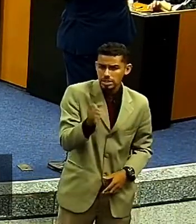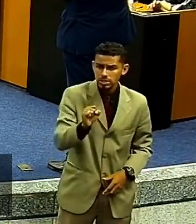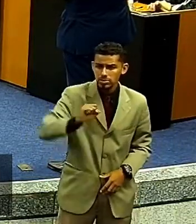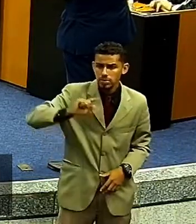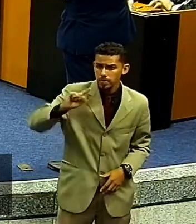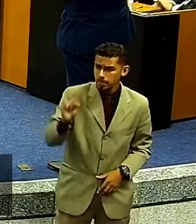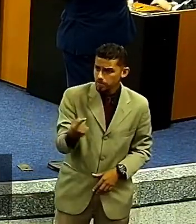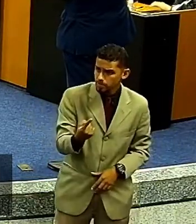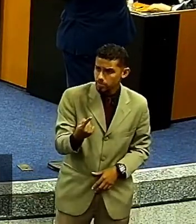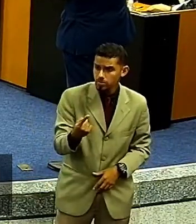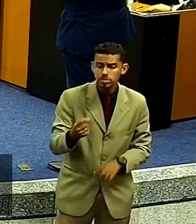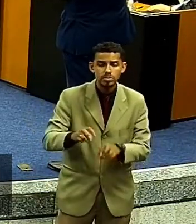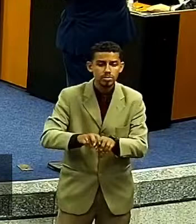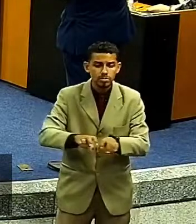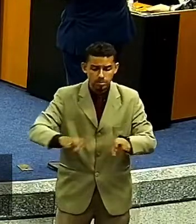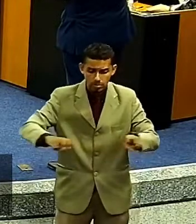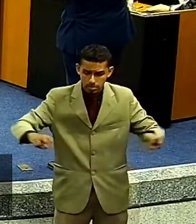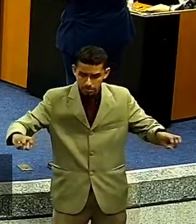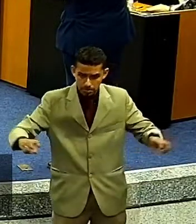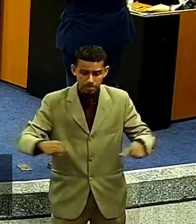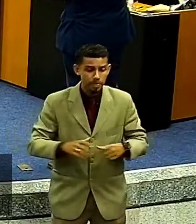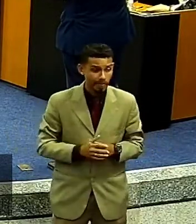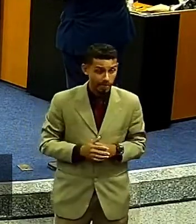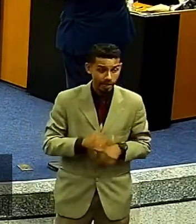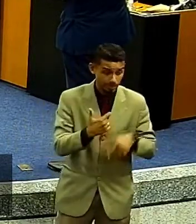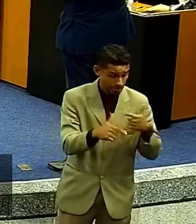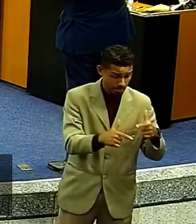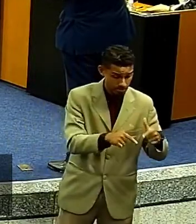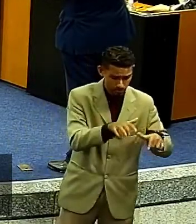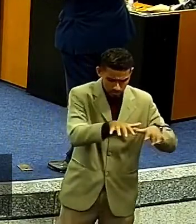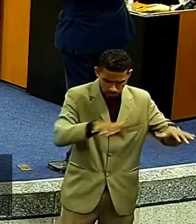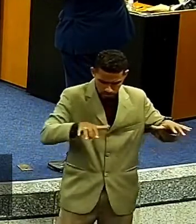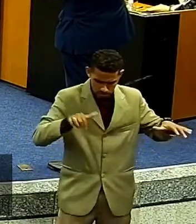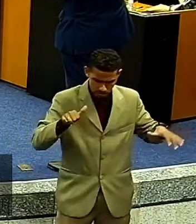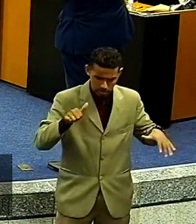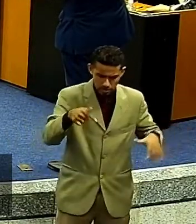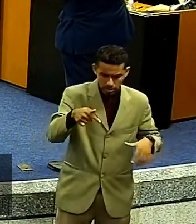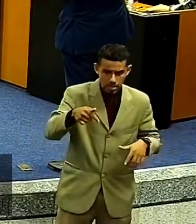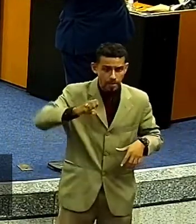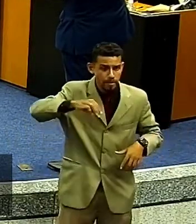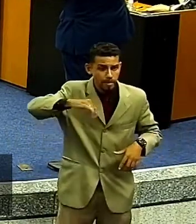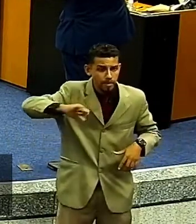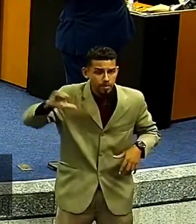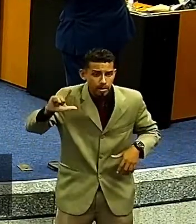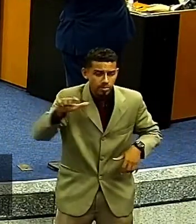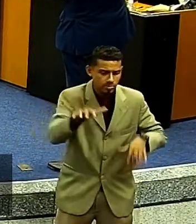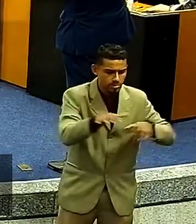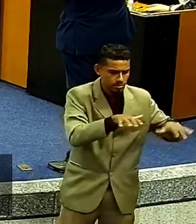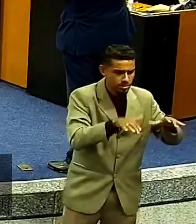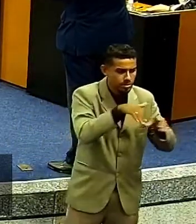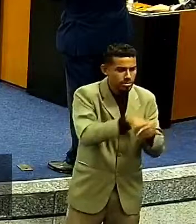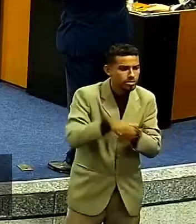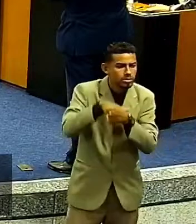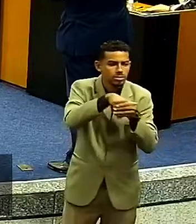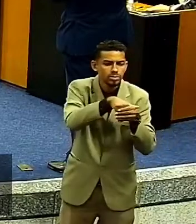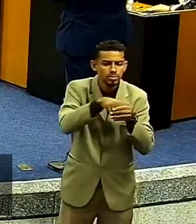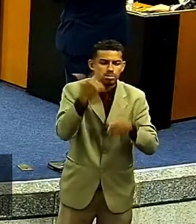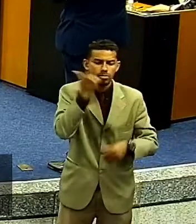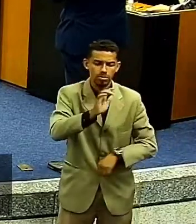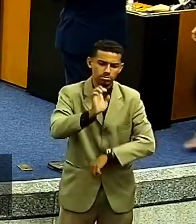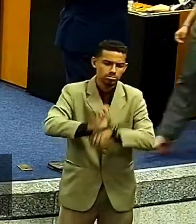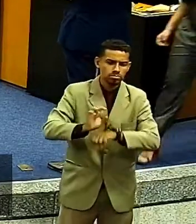68.000 mesários que trabalharão em 17.000 sessões eleitorais uma vez que nosso estado